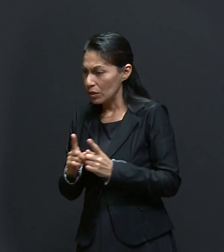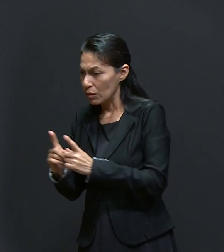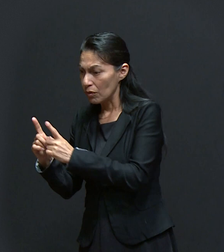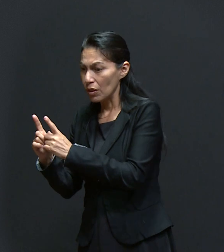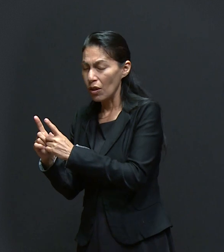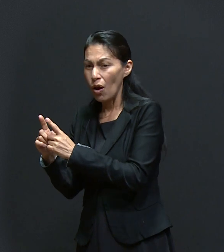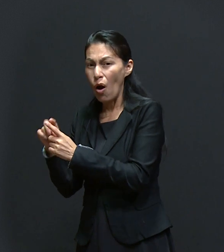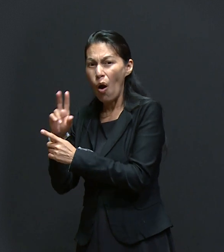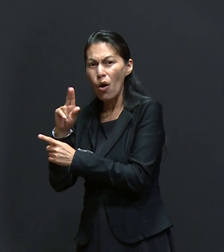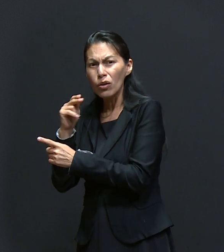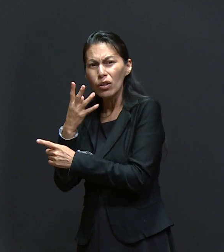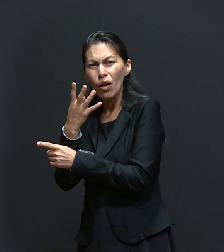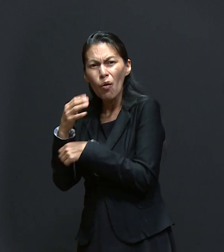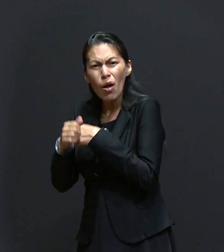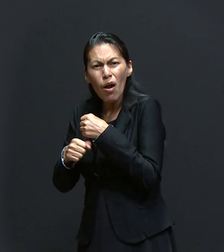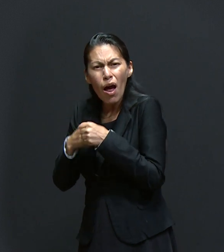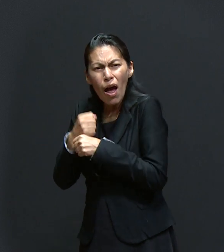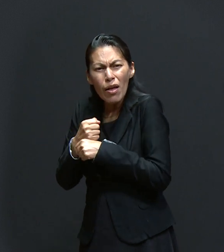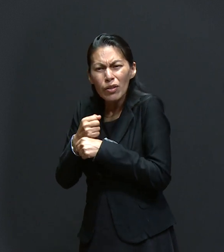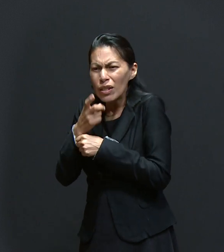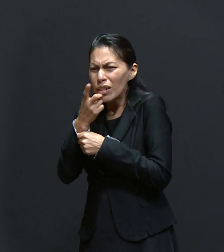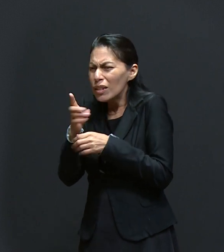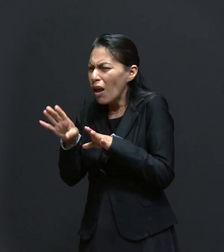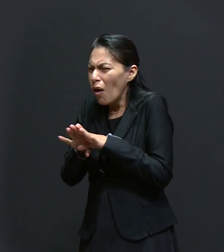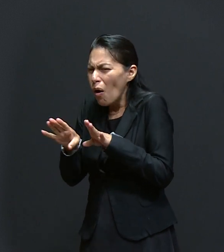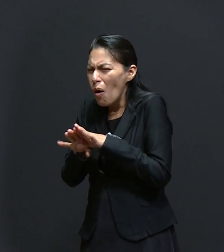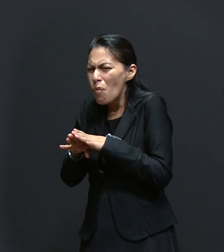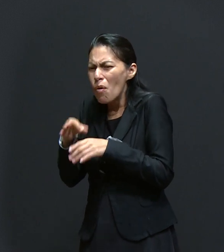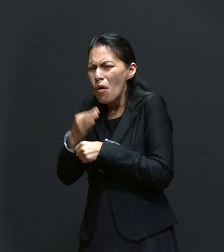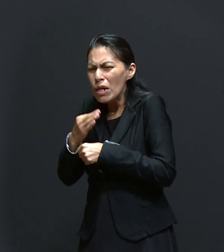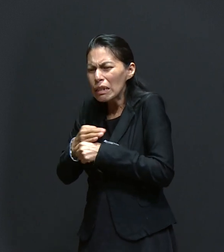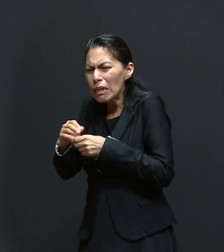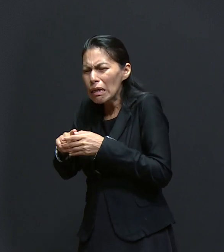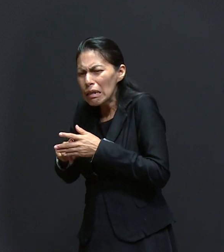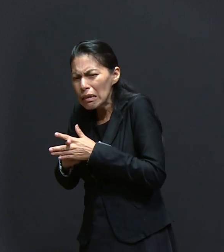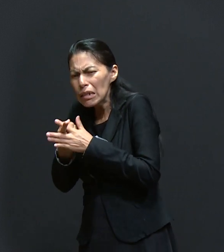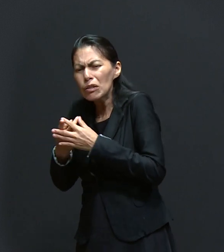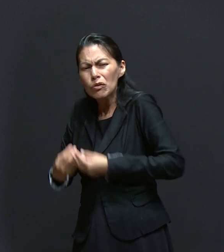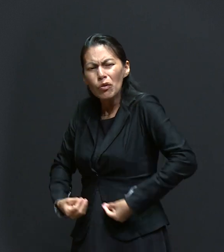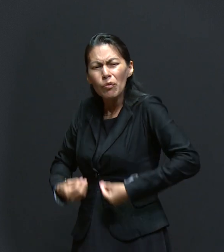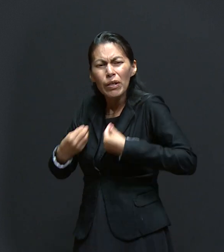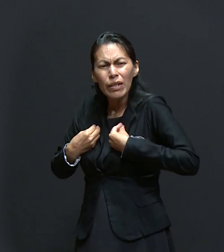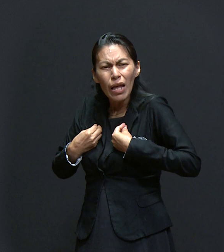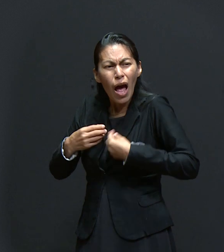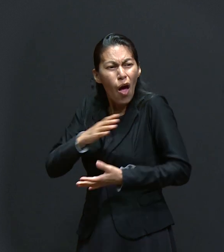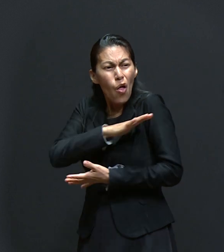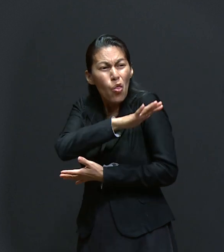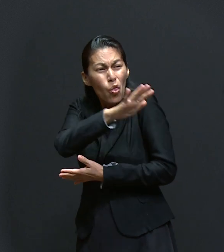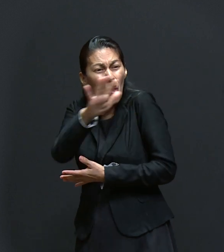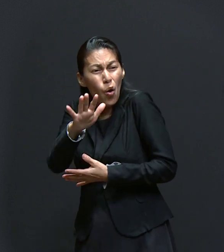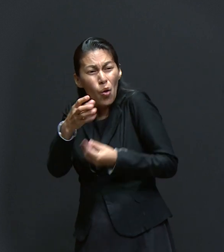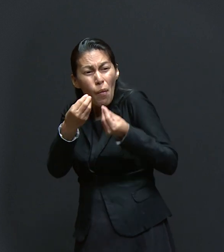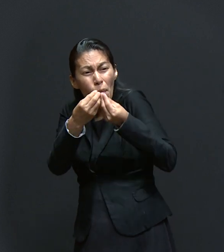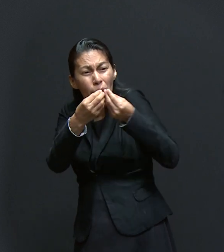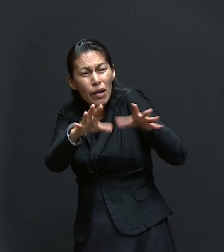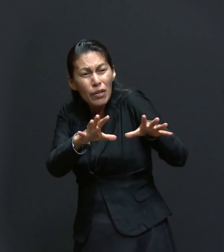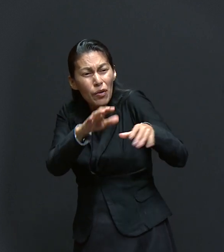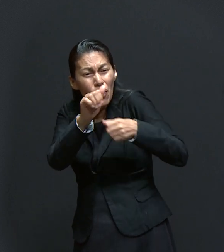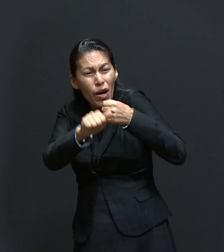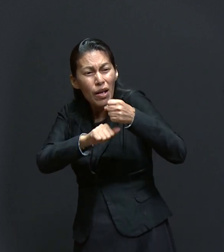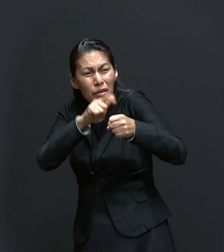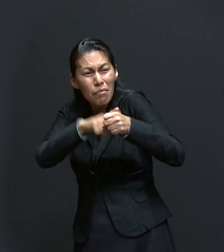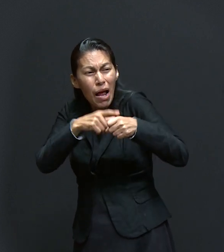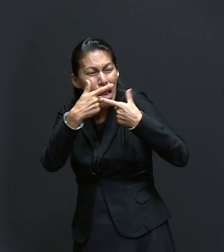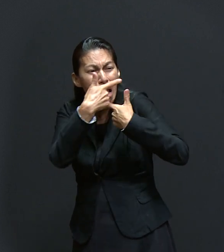80 años cómo comenzar la vida de nuevo perdiendo todo a veces algunos salen porque ya casa está destruida por completo